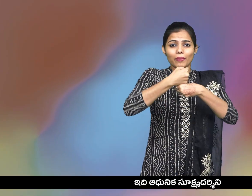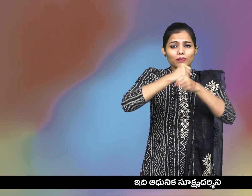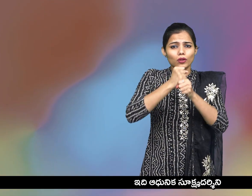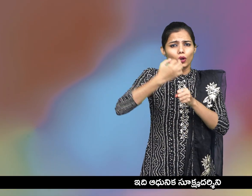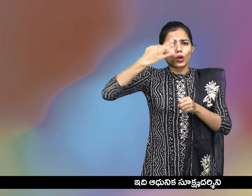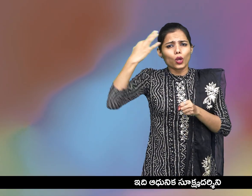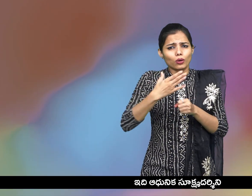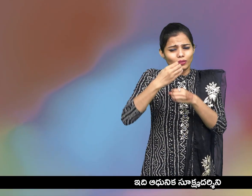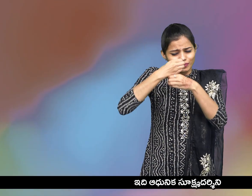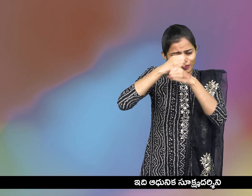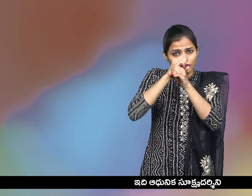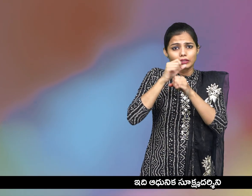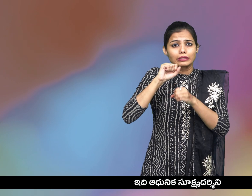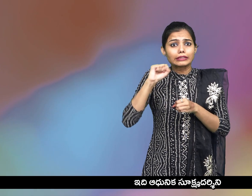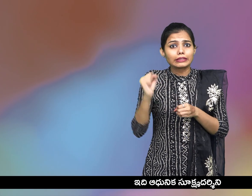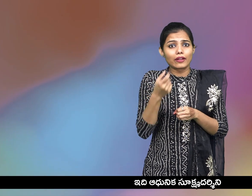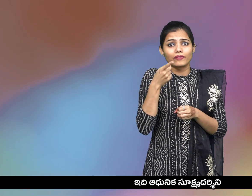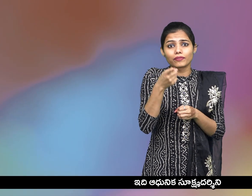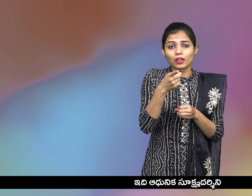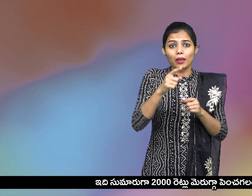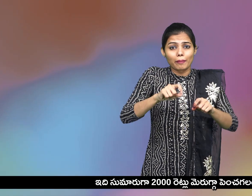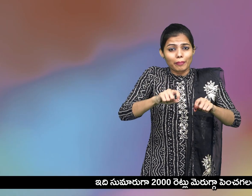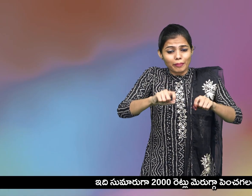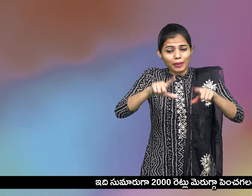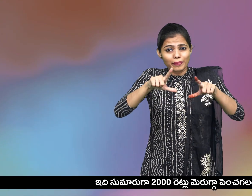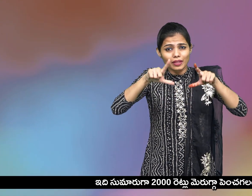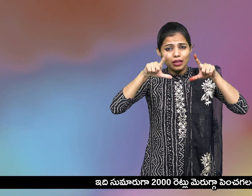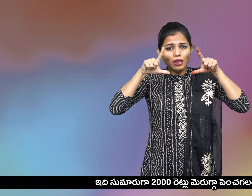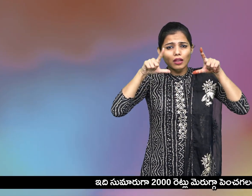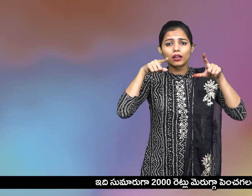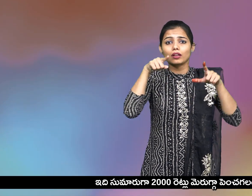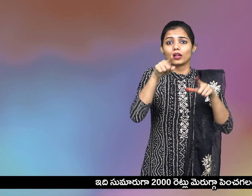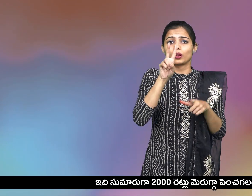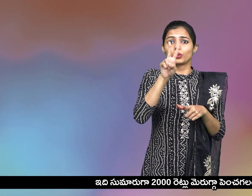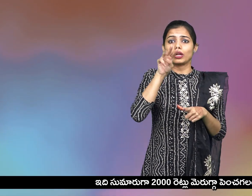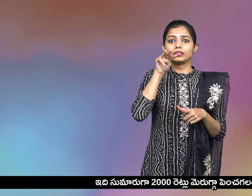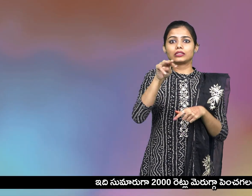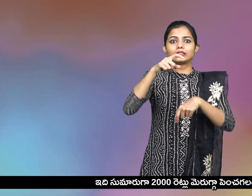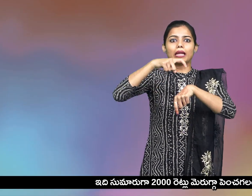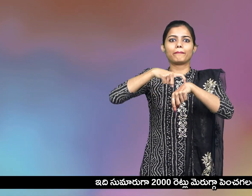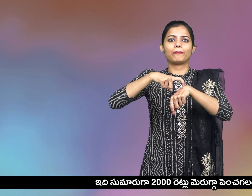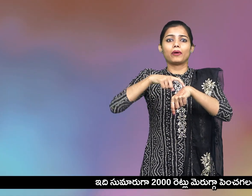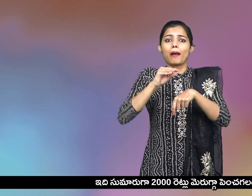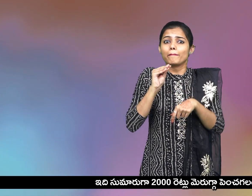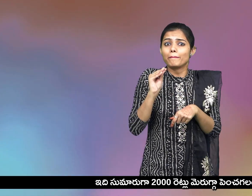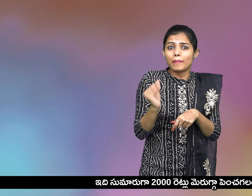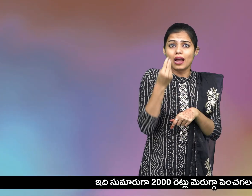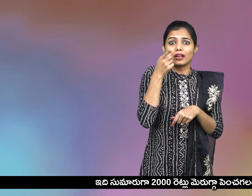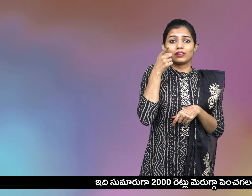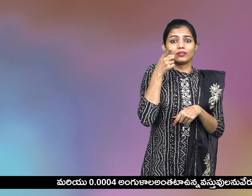ఇది ఆధునిక సూక్ష్మదర్శిని. ఇది సుమారు 2000 రెట్లు మెరుగ్గా పెంచగలదు